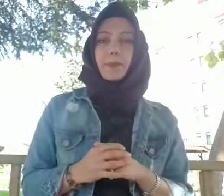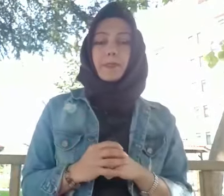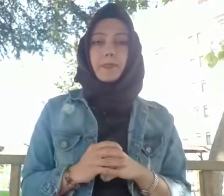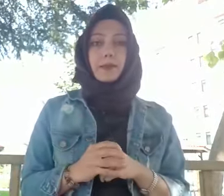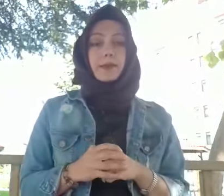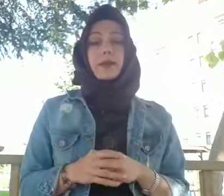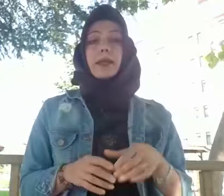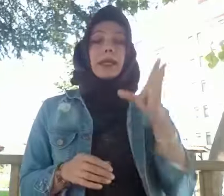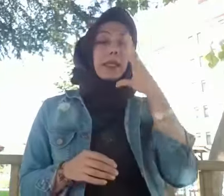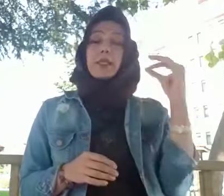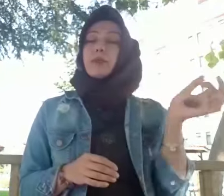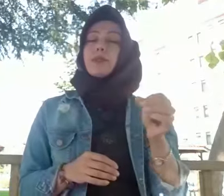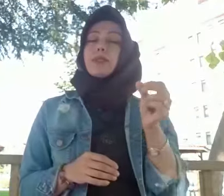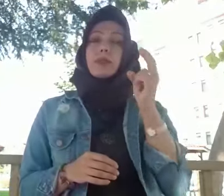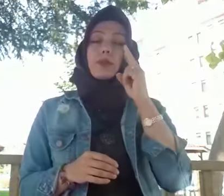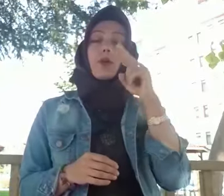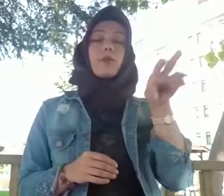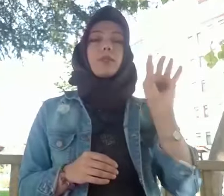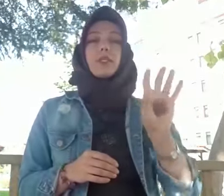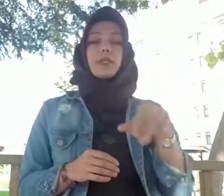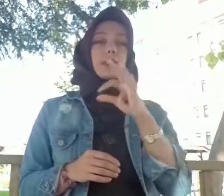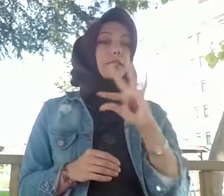Kimimiz görmedi hiç, kimimiz duymadı.